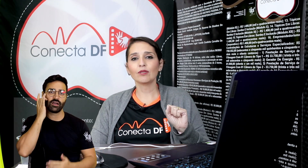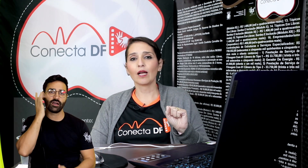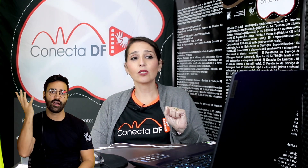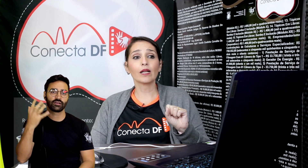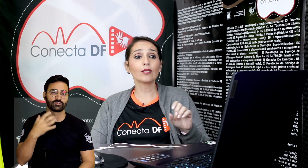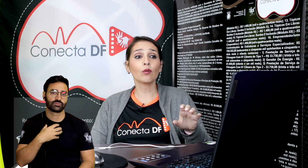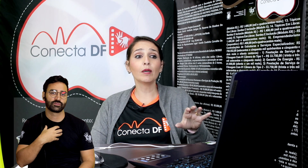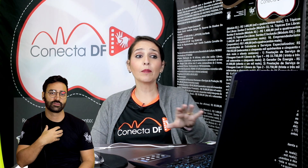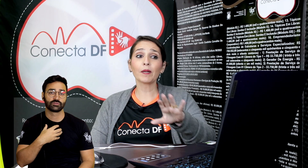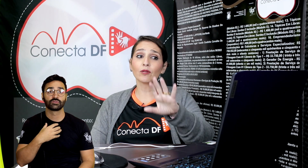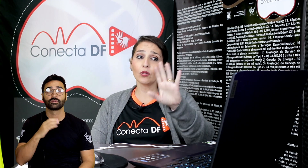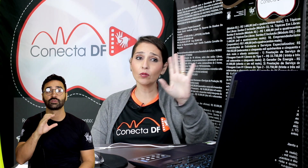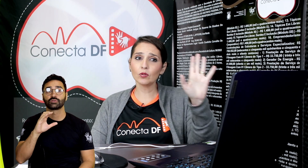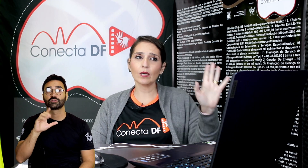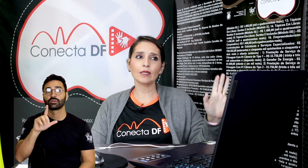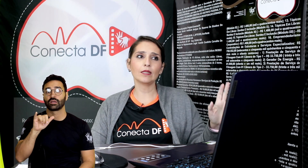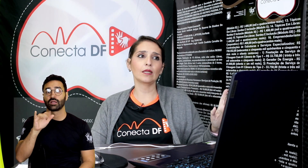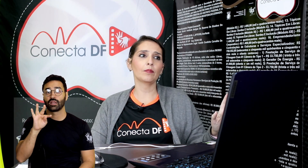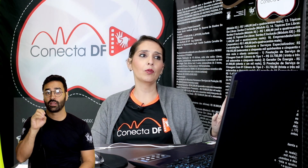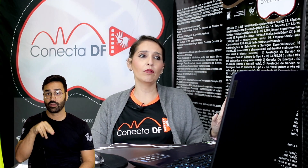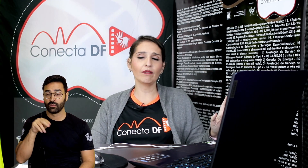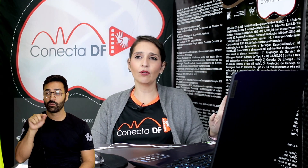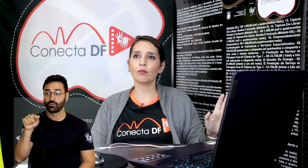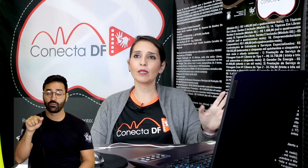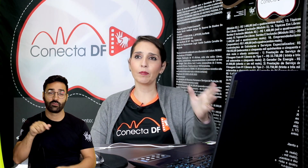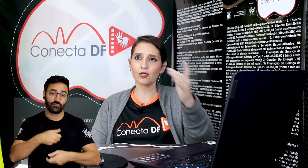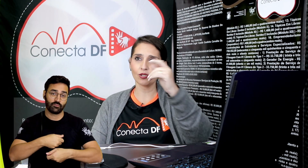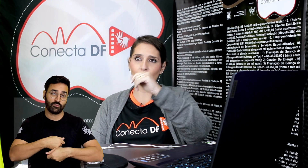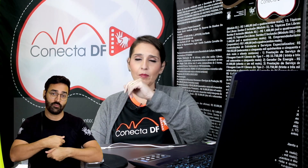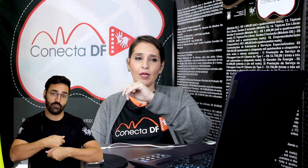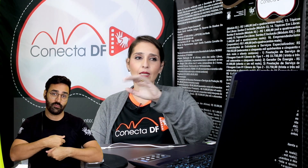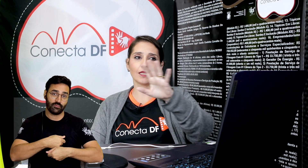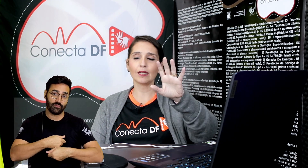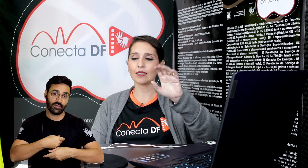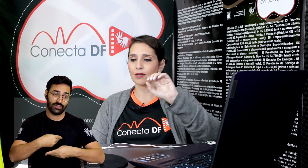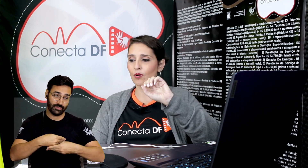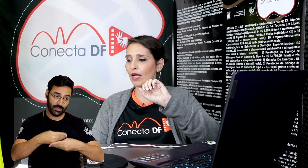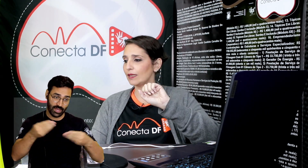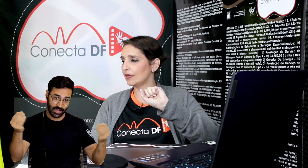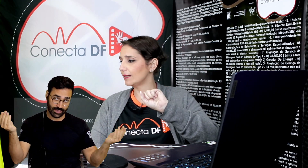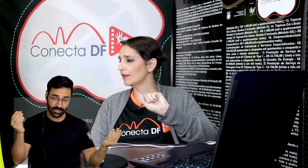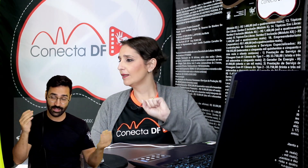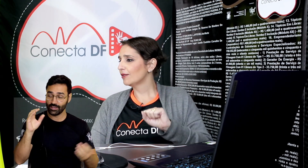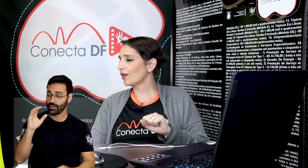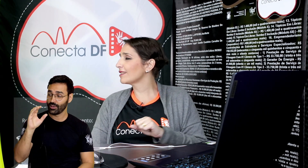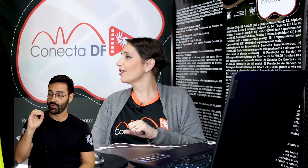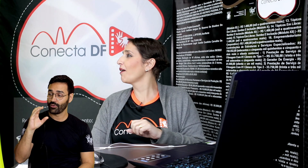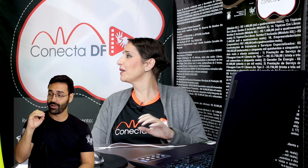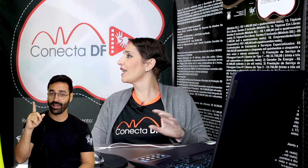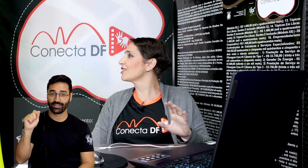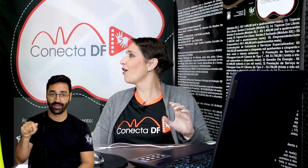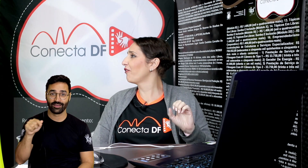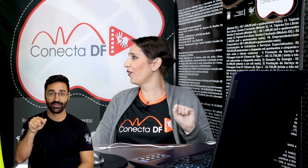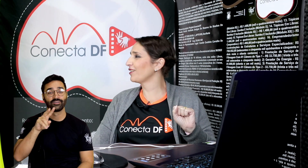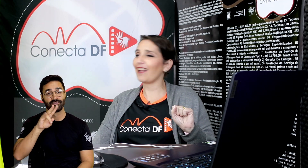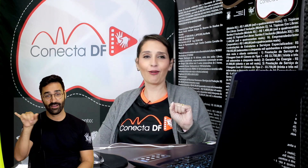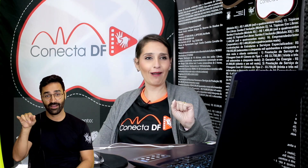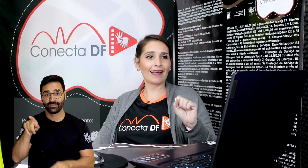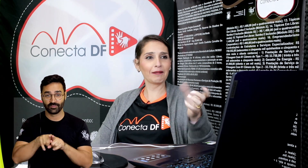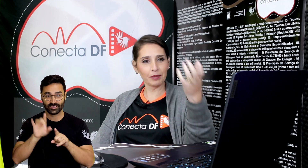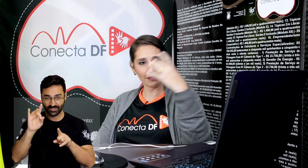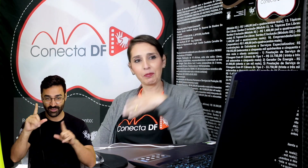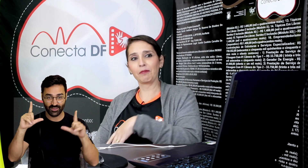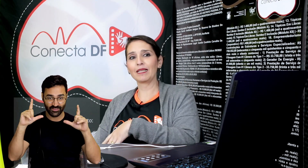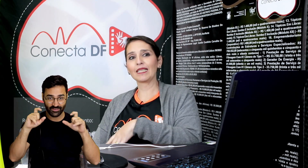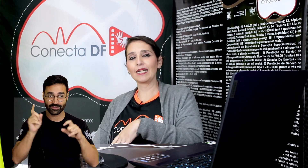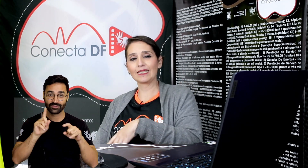mais à vontade. Cleiton, manda para todo mundo a receita, por favor, manda para a gente também a receita dessa cocada aí. Já que você vai mandar só a foto da